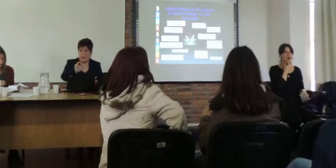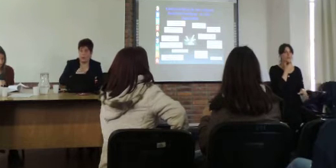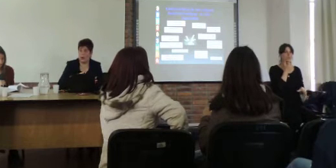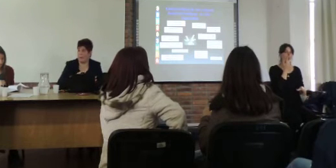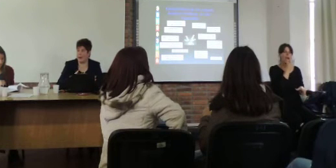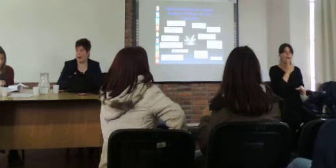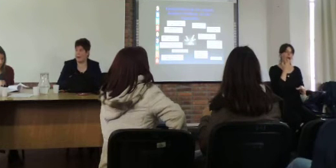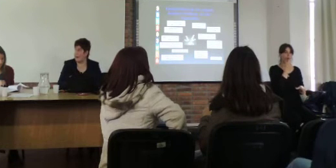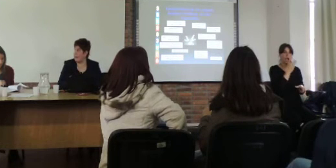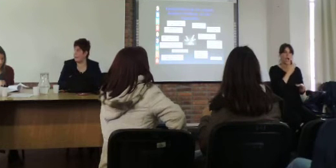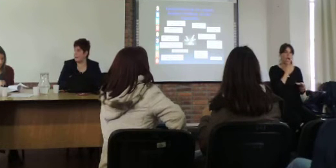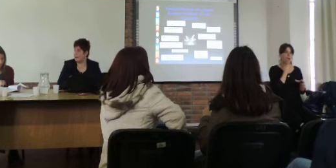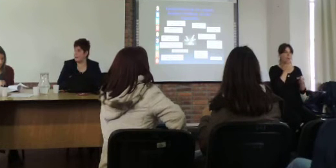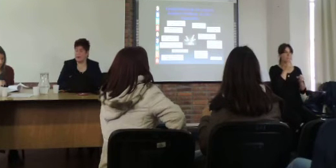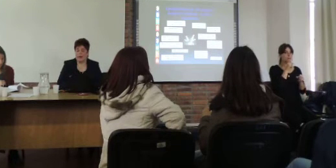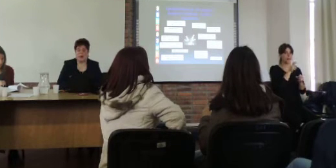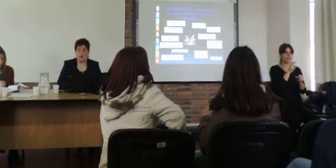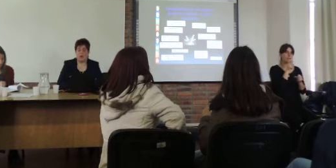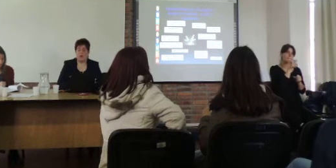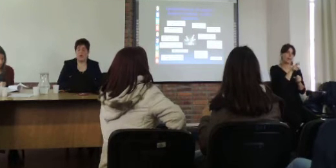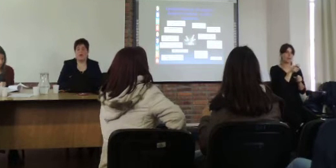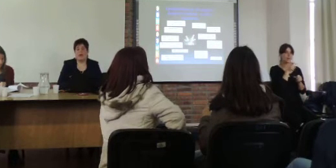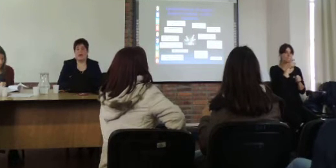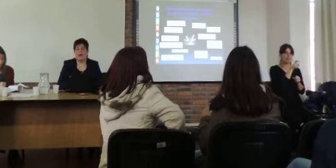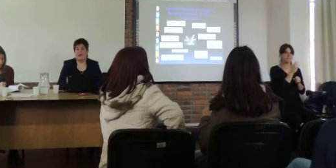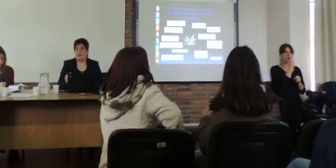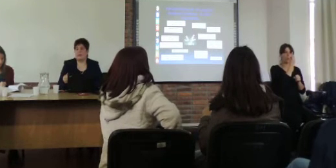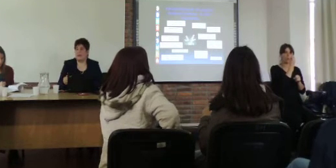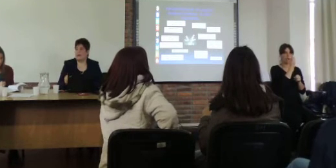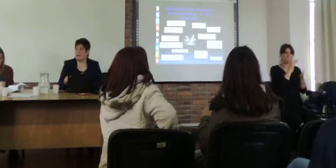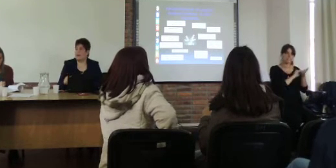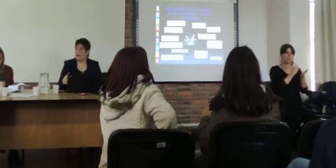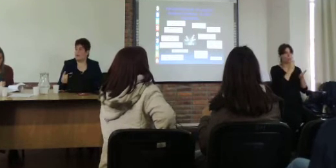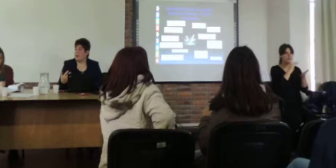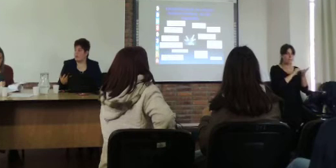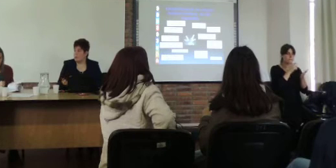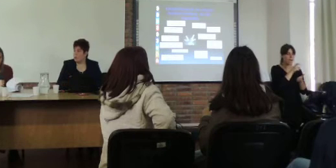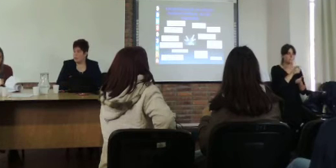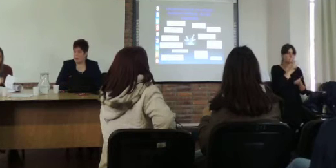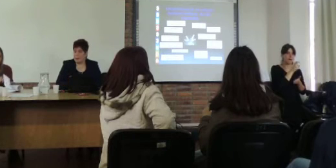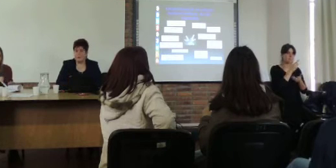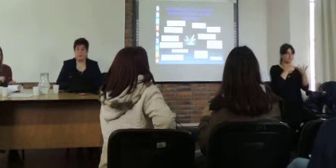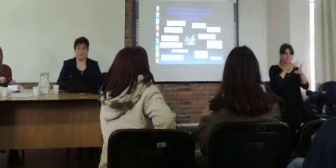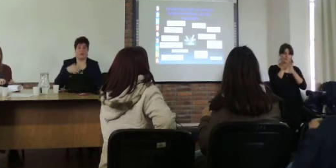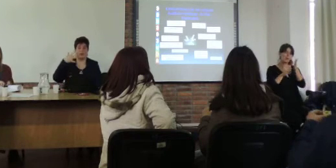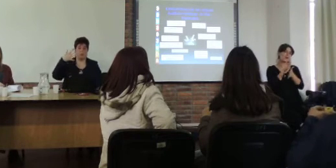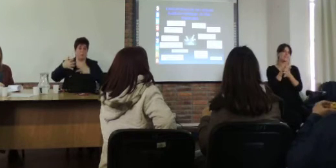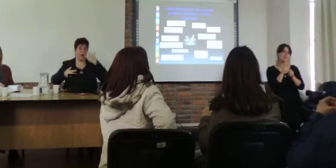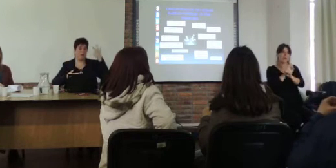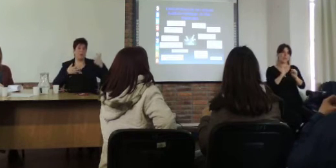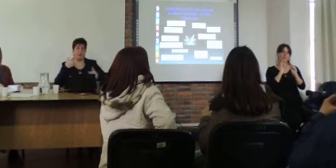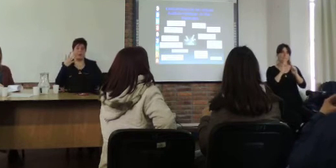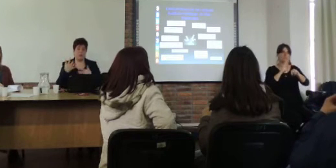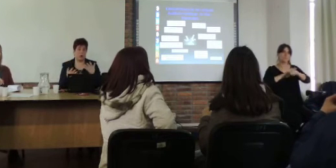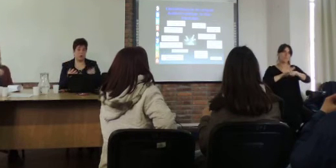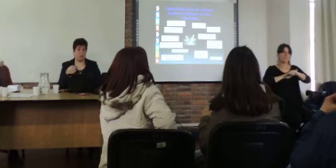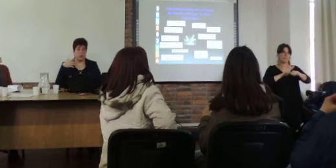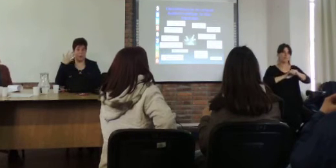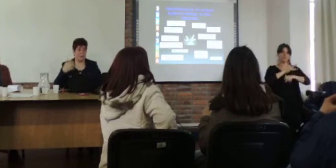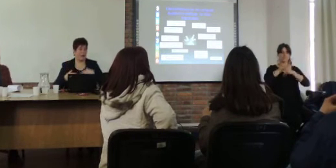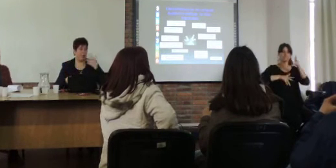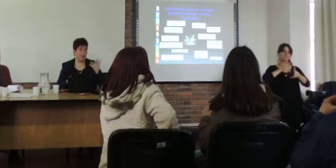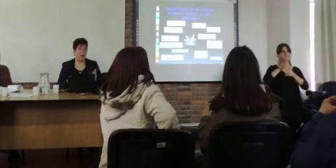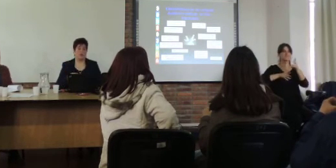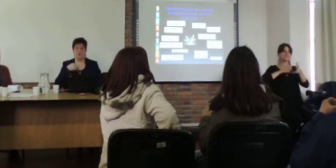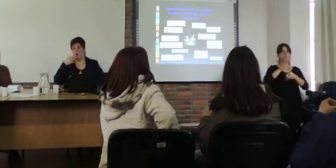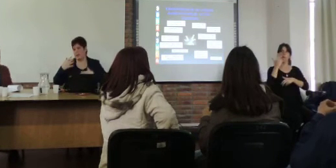y puede salir una palabra a la vez, cuando las lenguas de señas tienen articulación múltiple, utilizo más de un emisor,